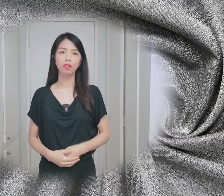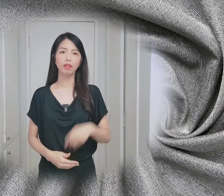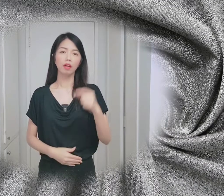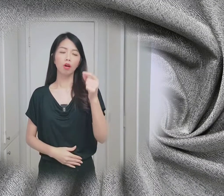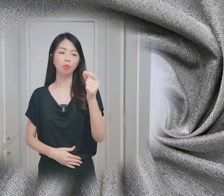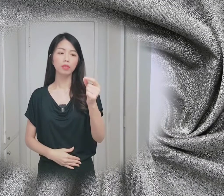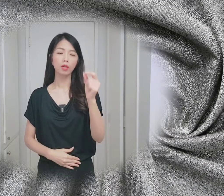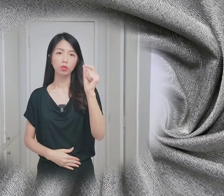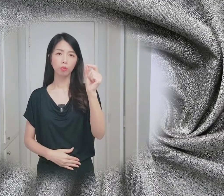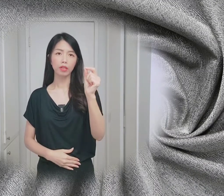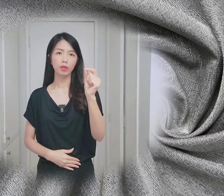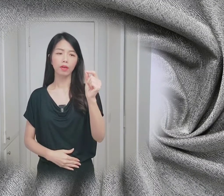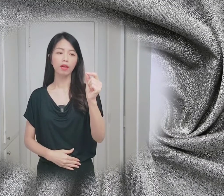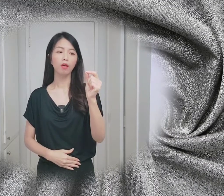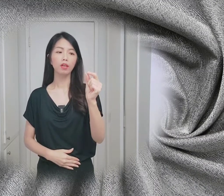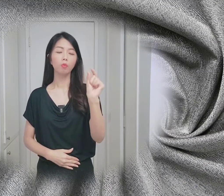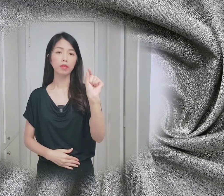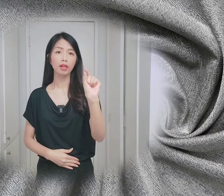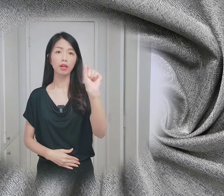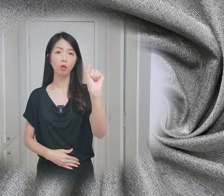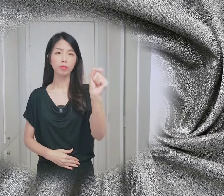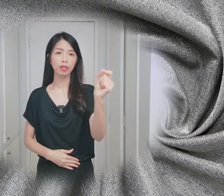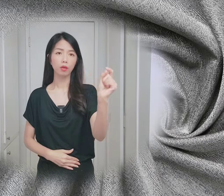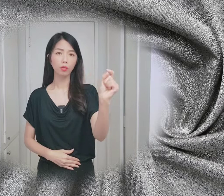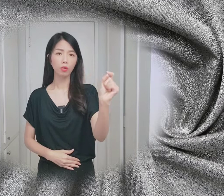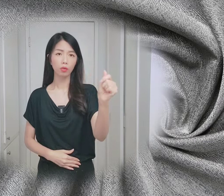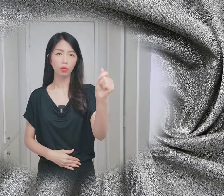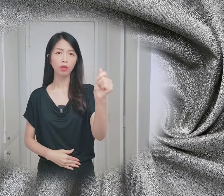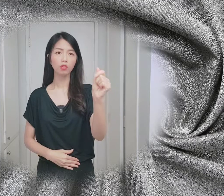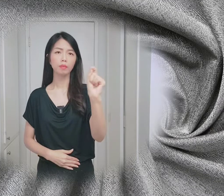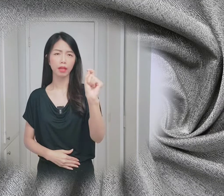뜻의 수어는 엄지하고 검지를 이용해서 이 엄지를 검지에